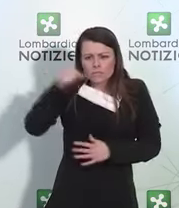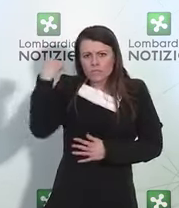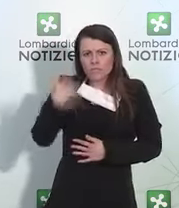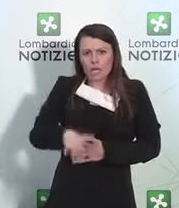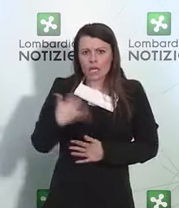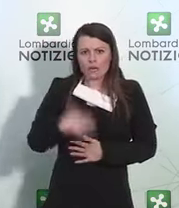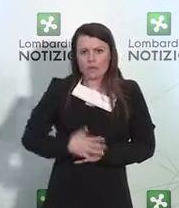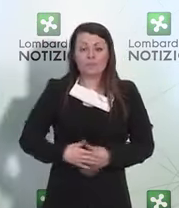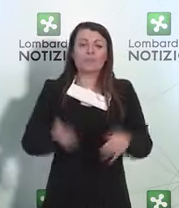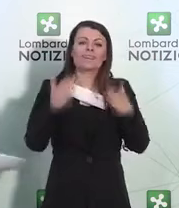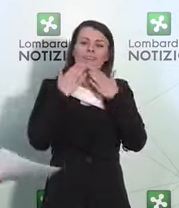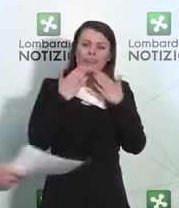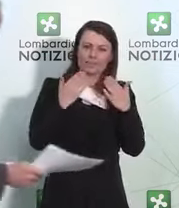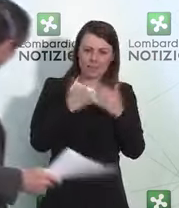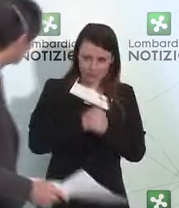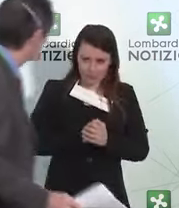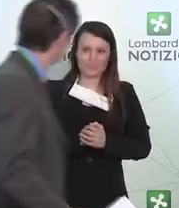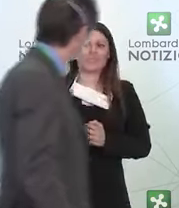grazie